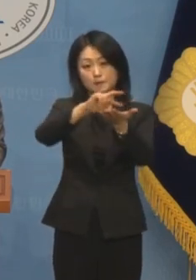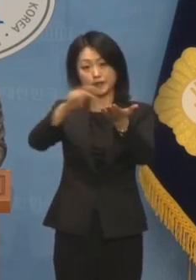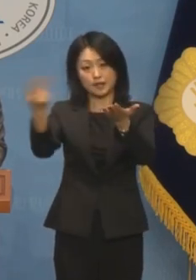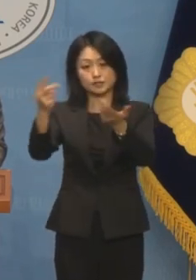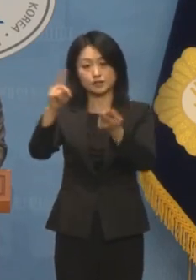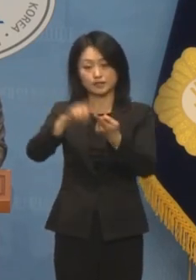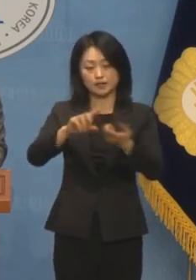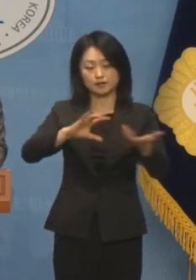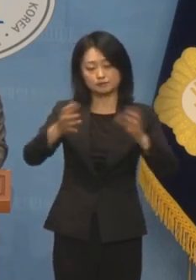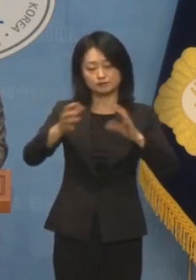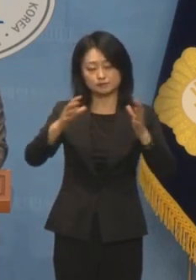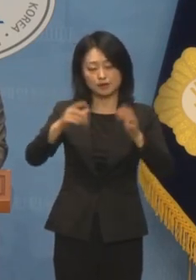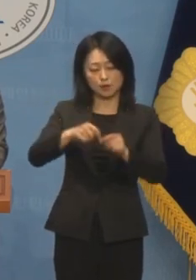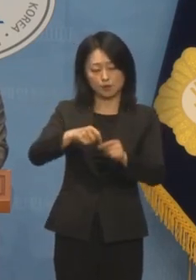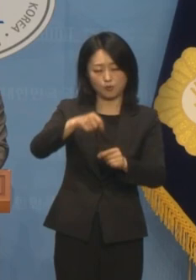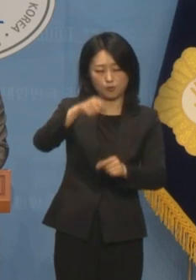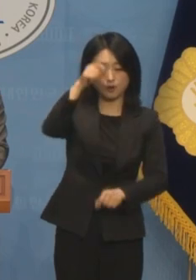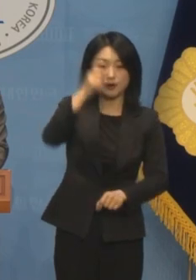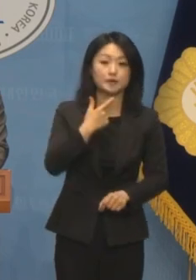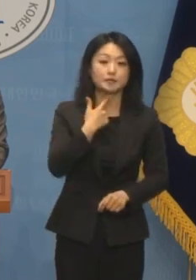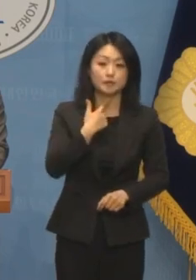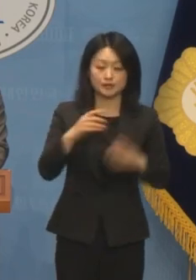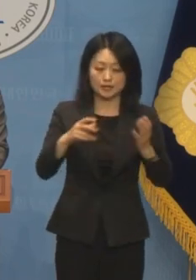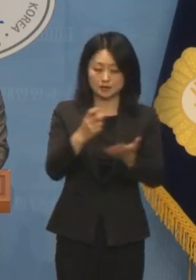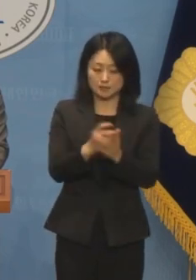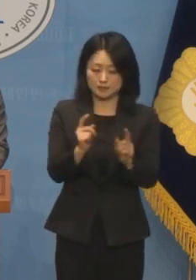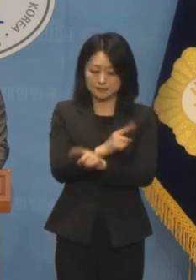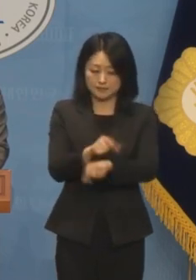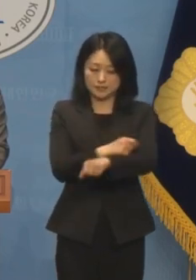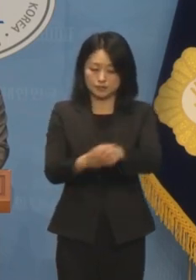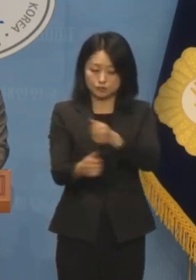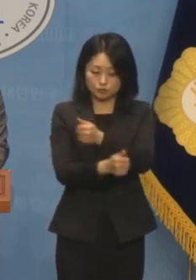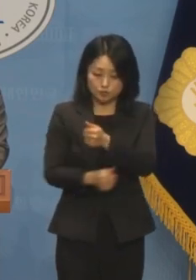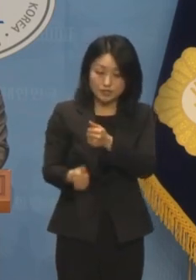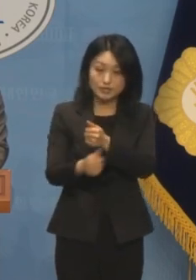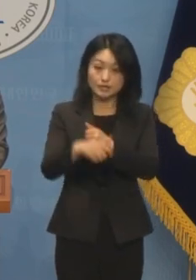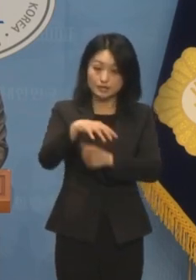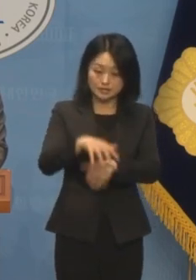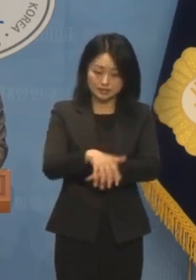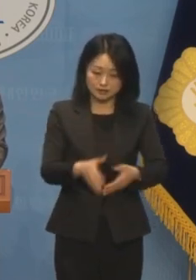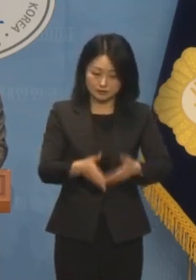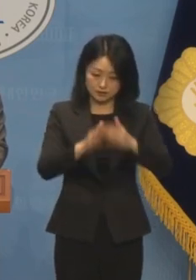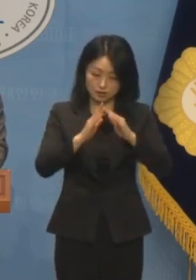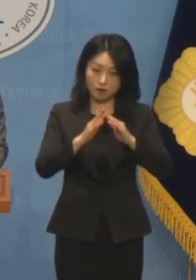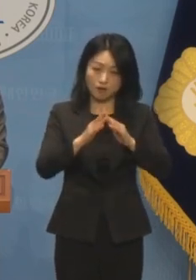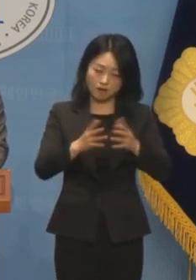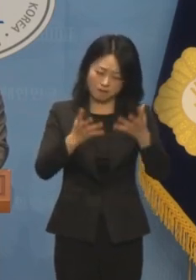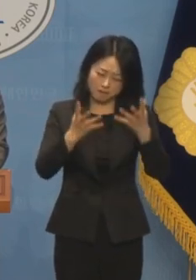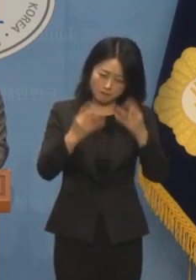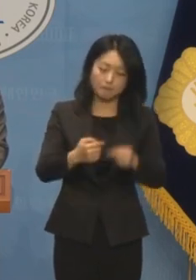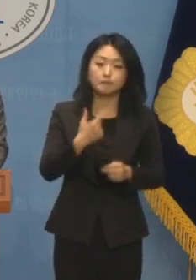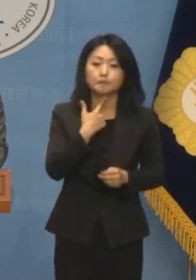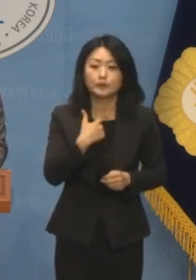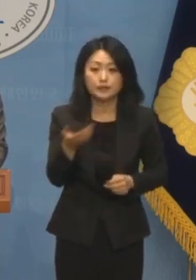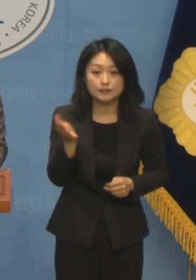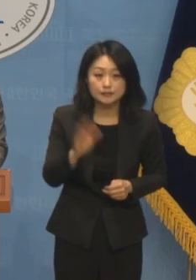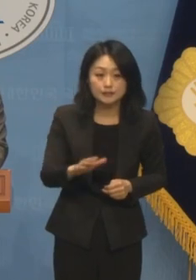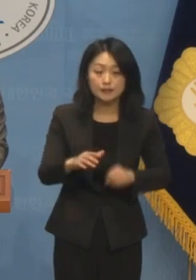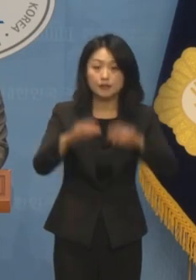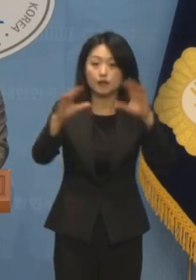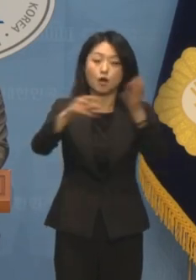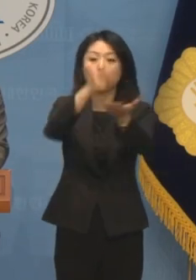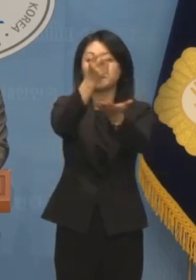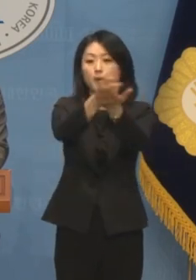논의를 해왔습니다. 개헌특위 구성만도 헤아릴 수 없을 정도입니다. 그런데 우리 헌법